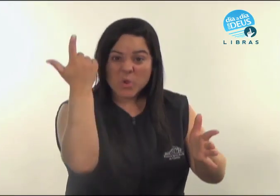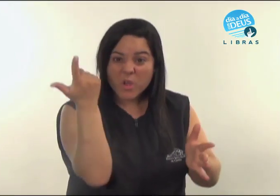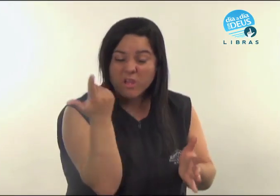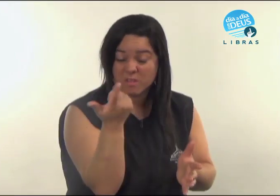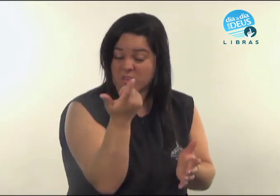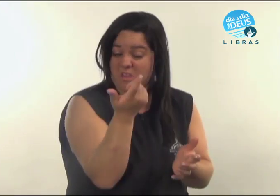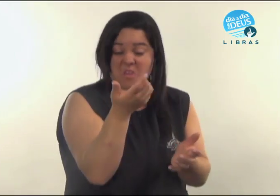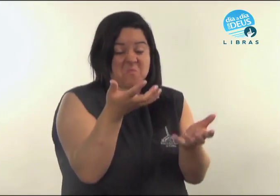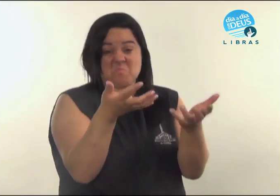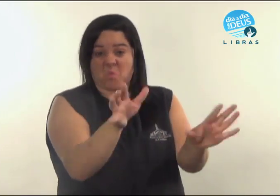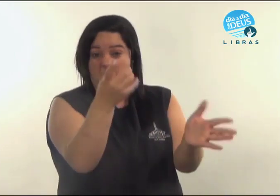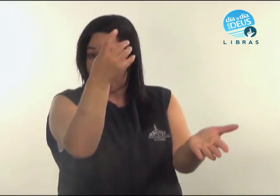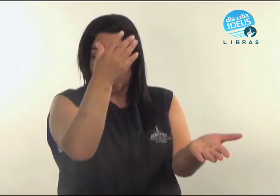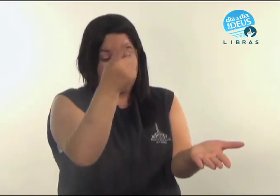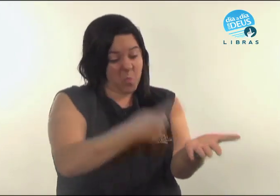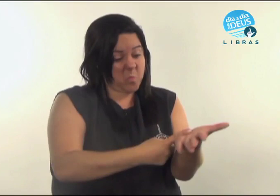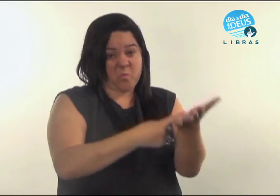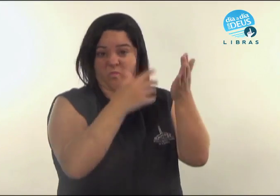queriam compromisso com a fé foram embora,